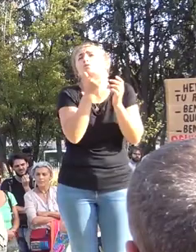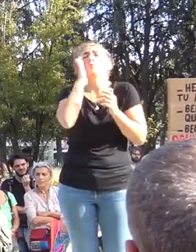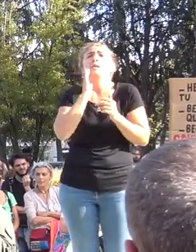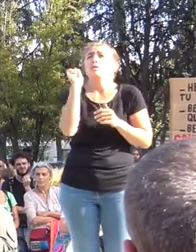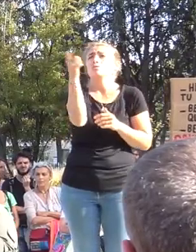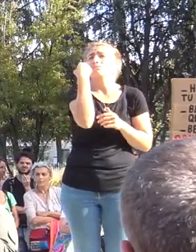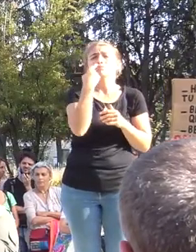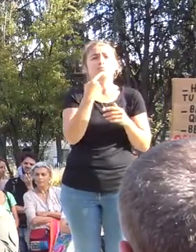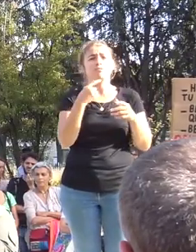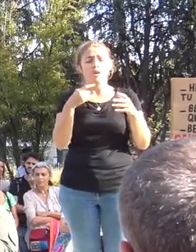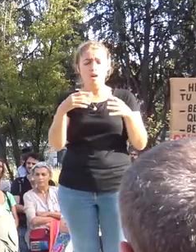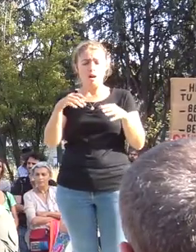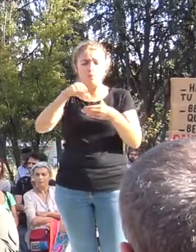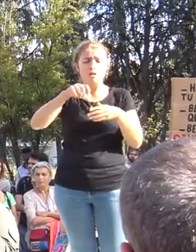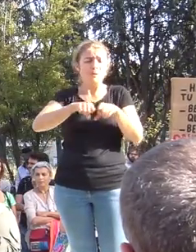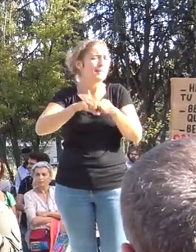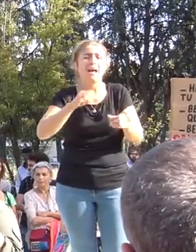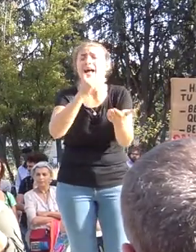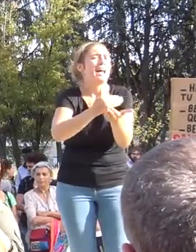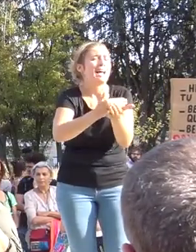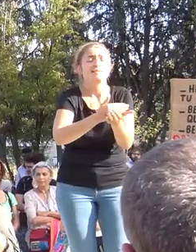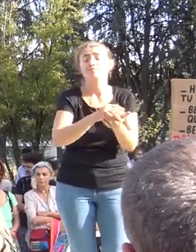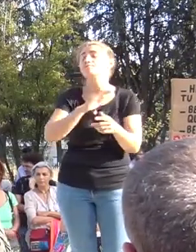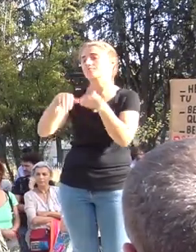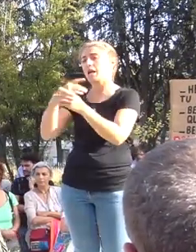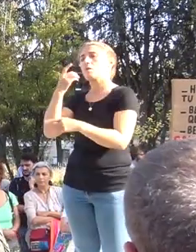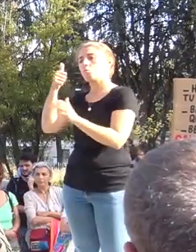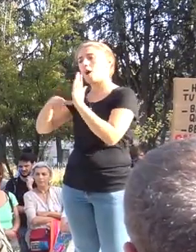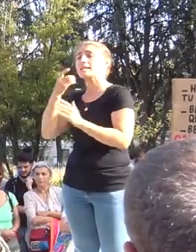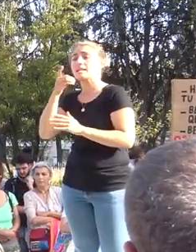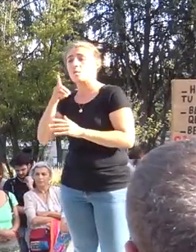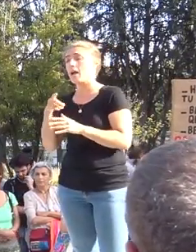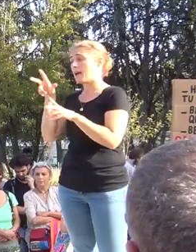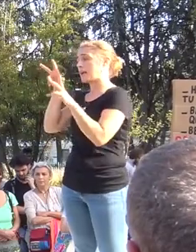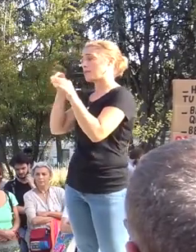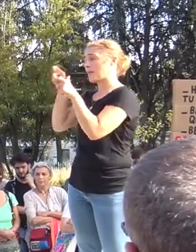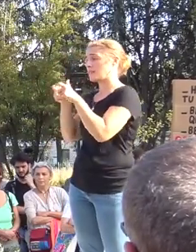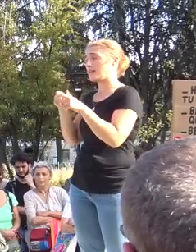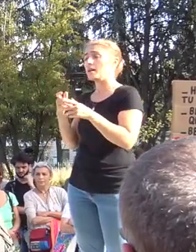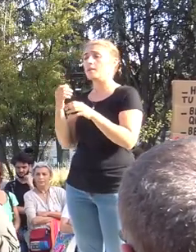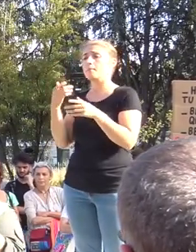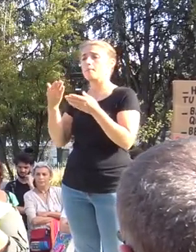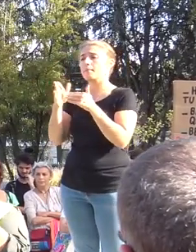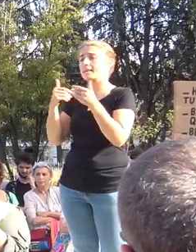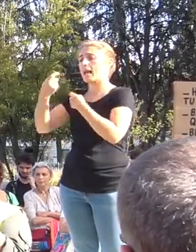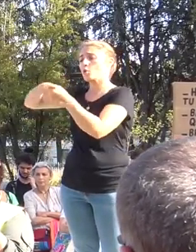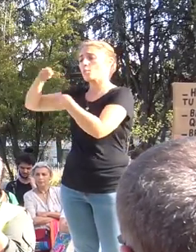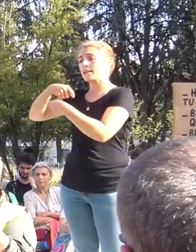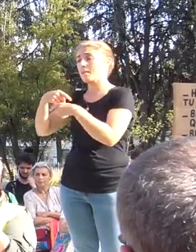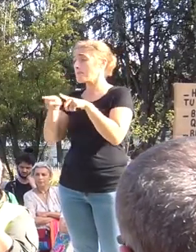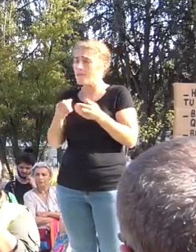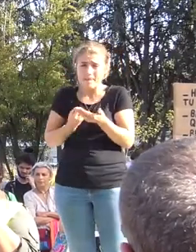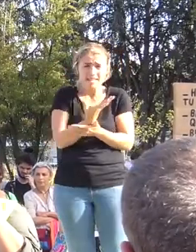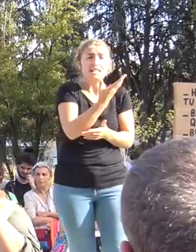cesser les exploitations des énergies fossiles. Au mois de décembre suivant, c'était 80 économistes du monde entier qui portaient exactement le